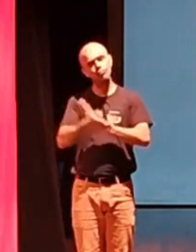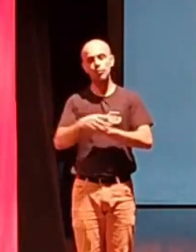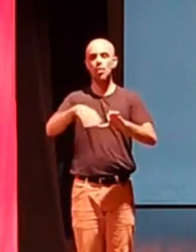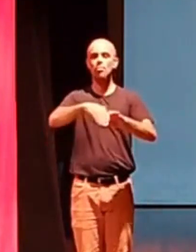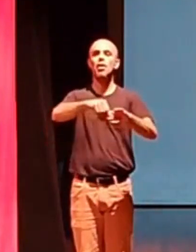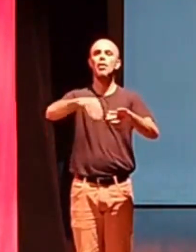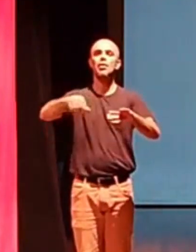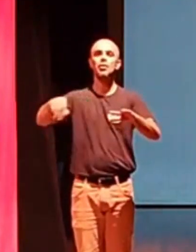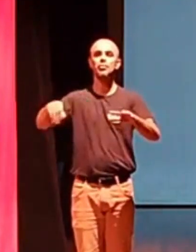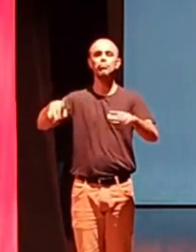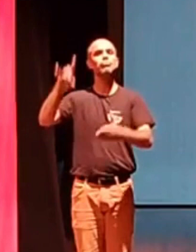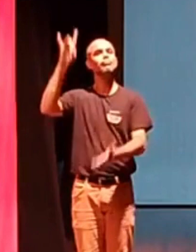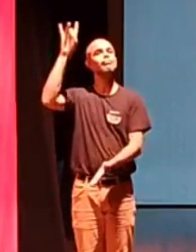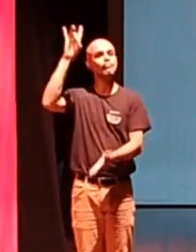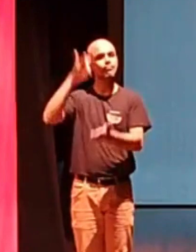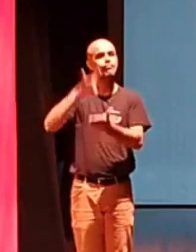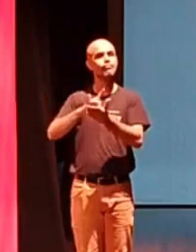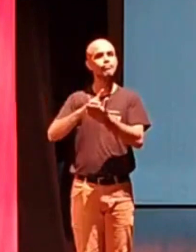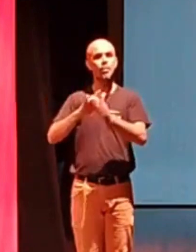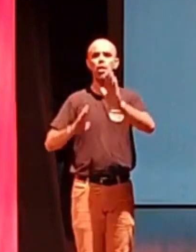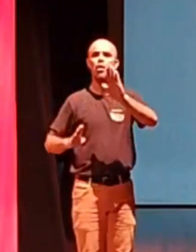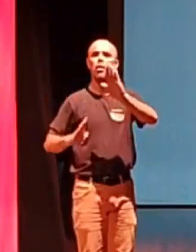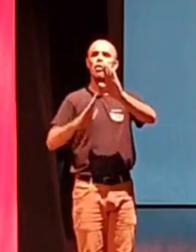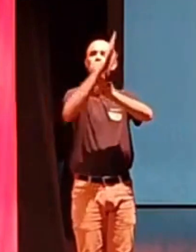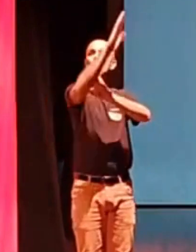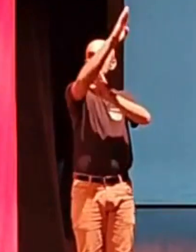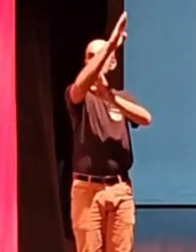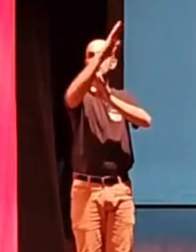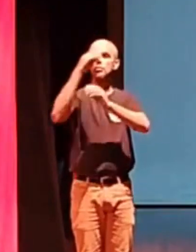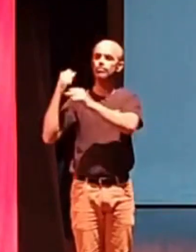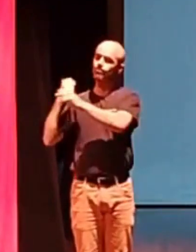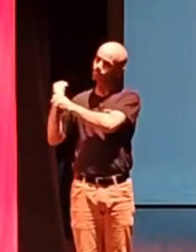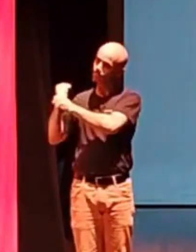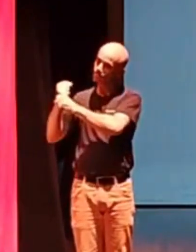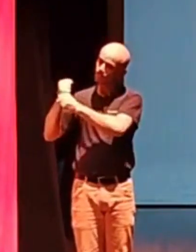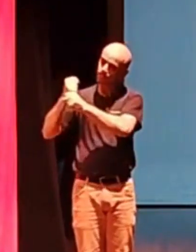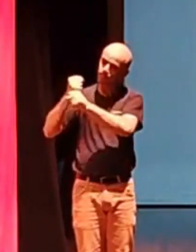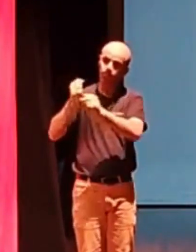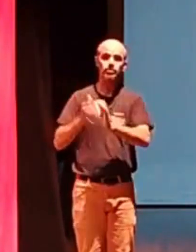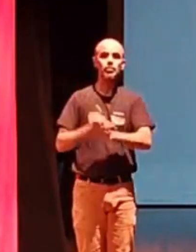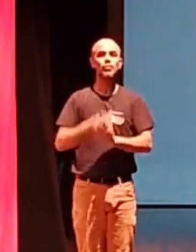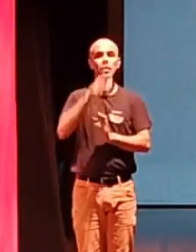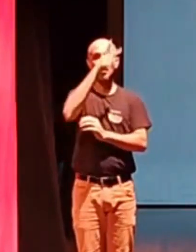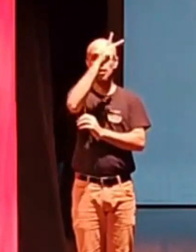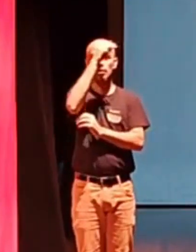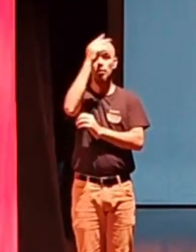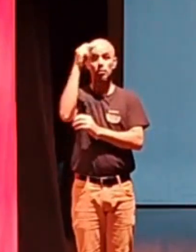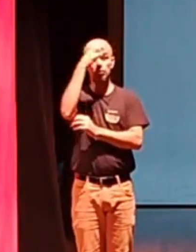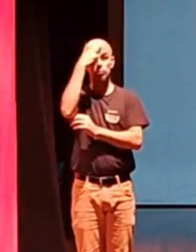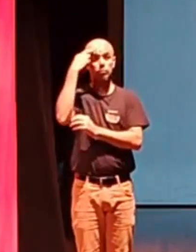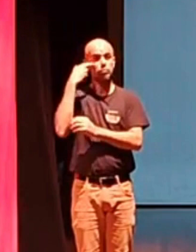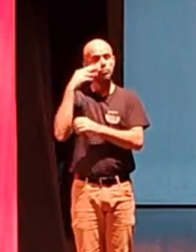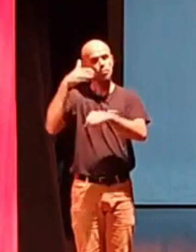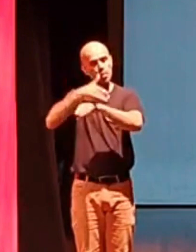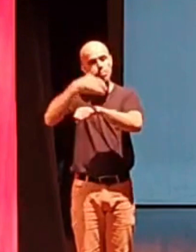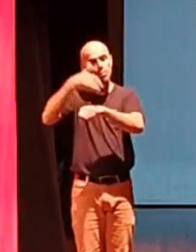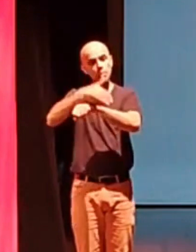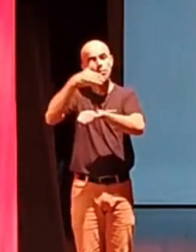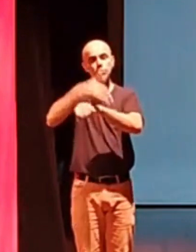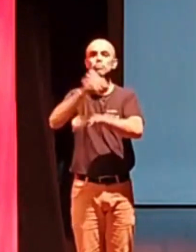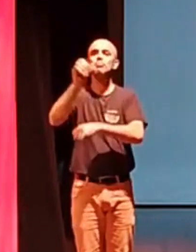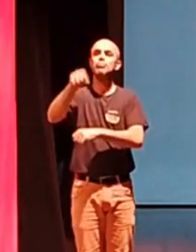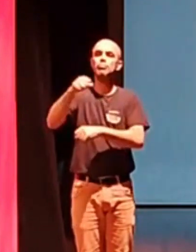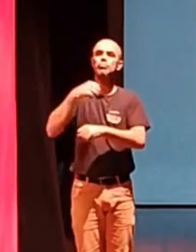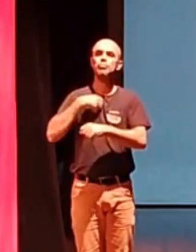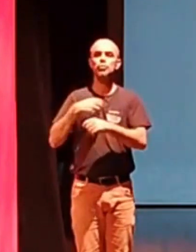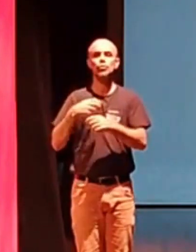Grande realmente teve um avanço muito grande de anos para cá. Então, a prefeita é muito participativa, agradecer todo